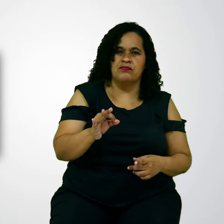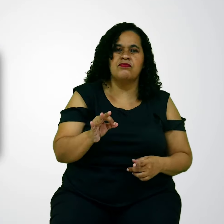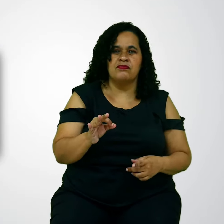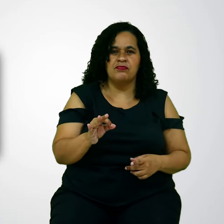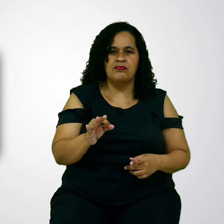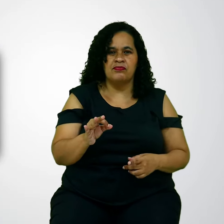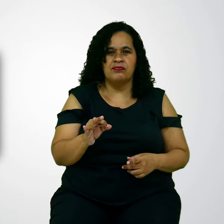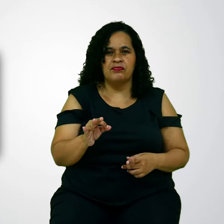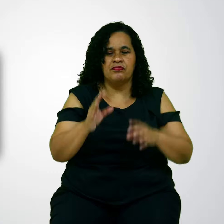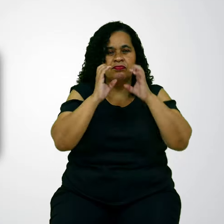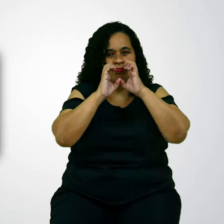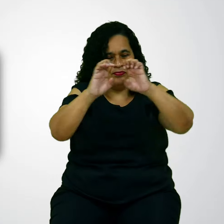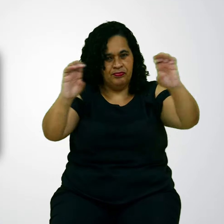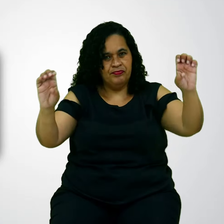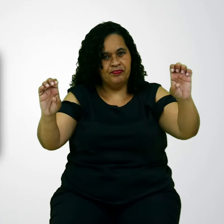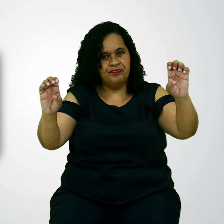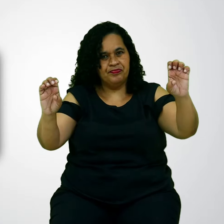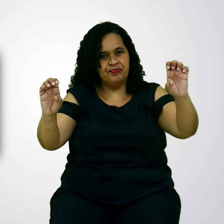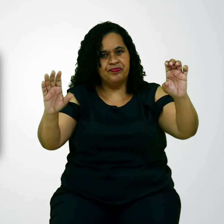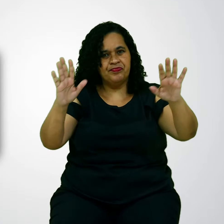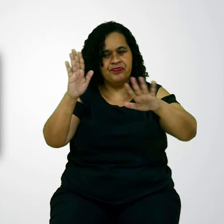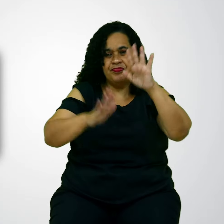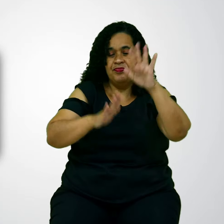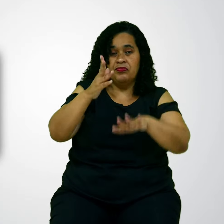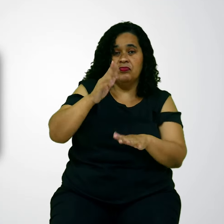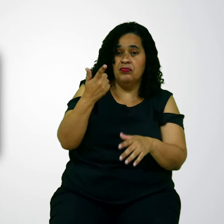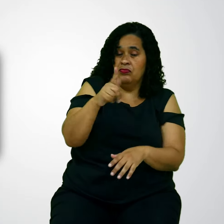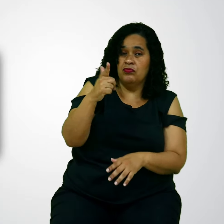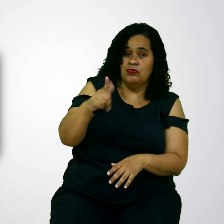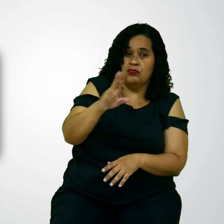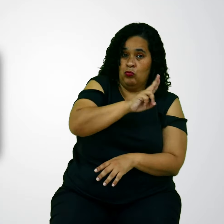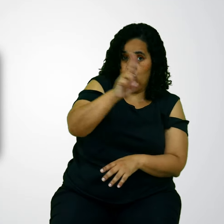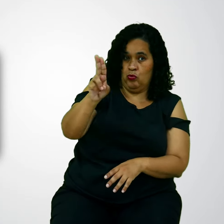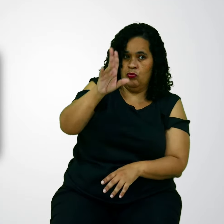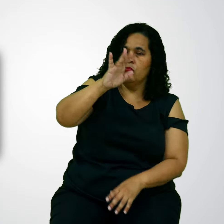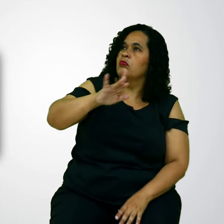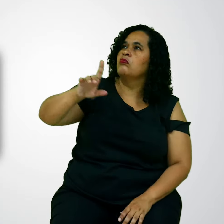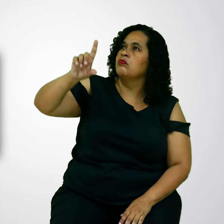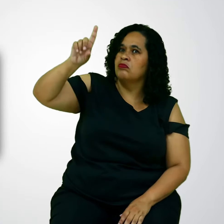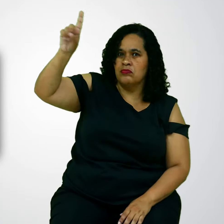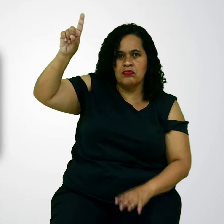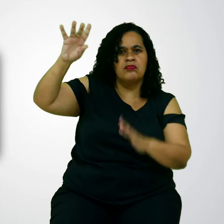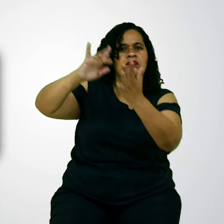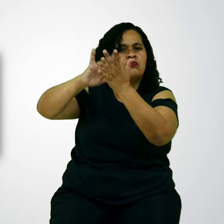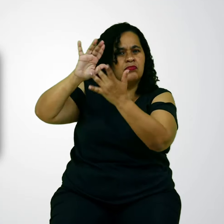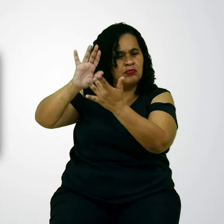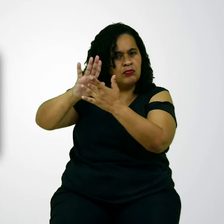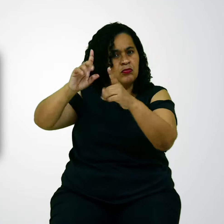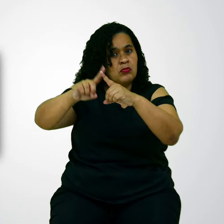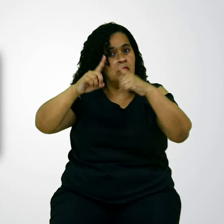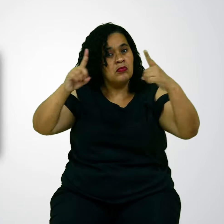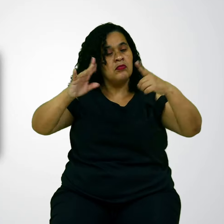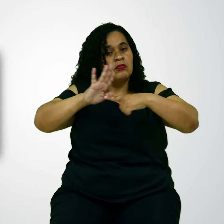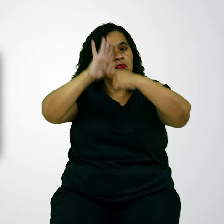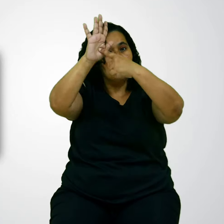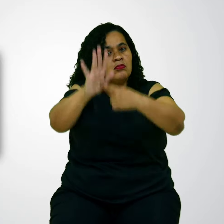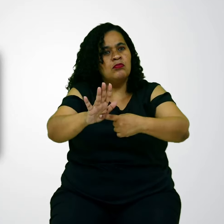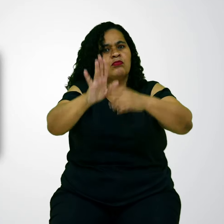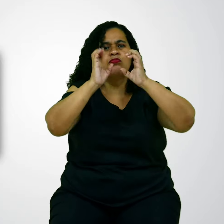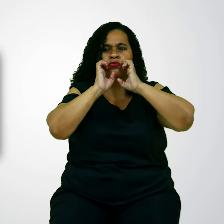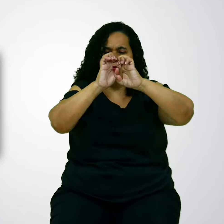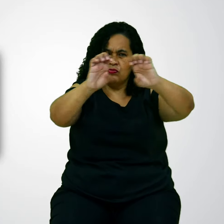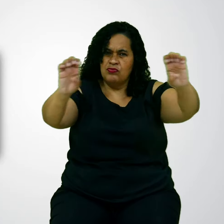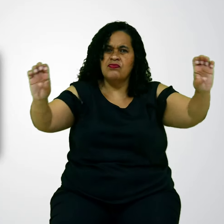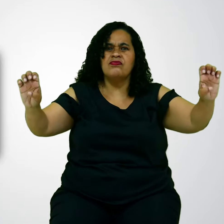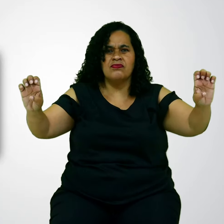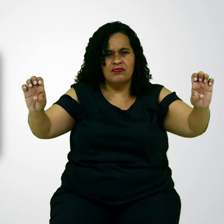não tinha talvez o nome Deus, o nome Jesus. Isso. Mas assim, ela levava para o evangelho. Havia um evangelho, digamos ali, meio que